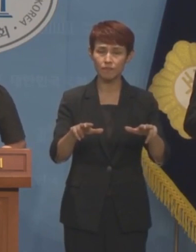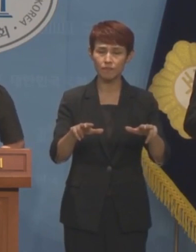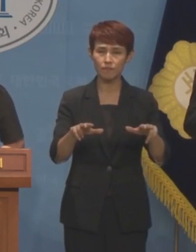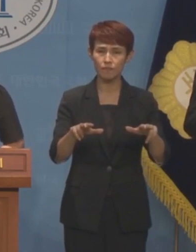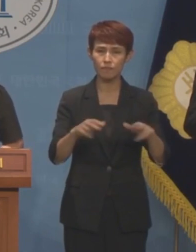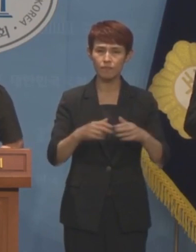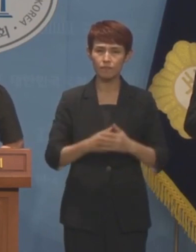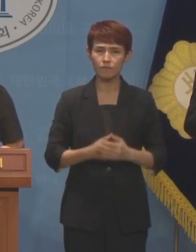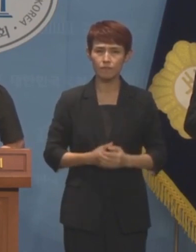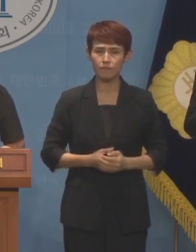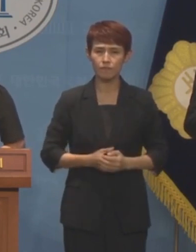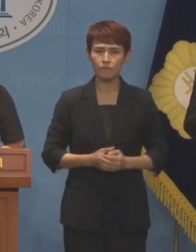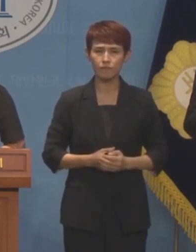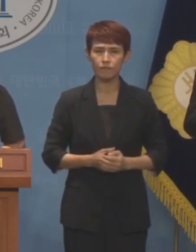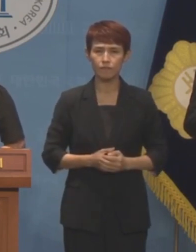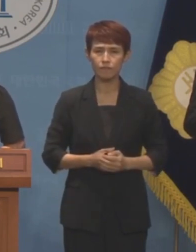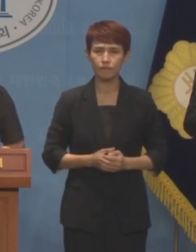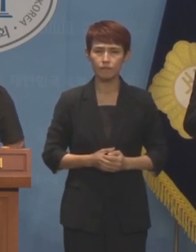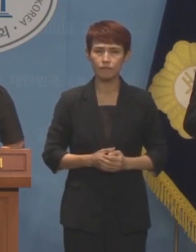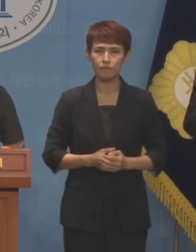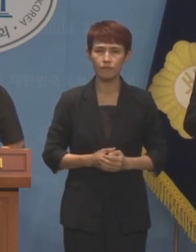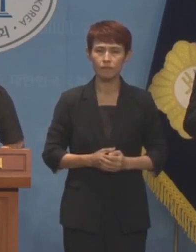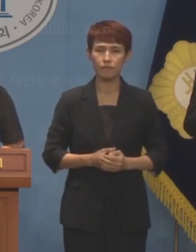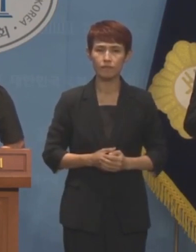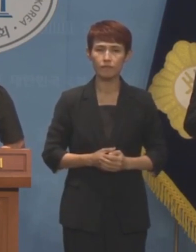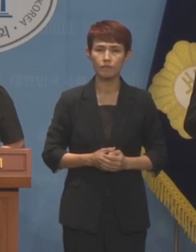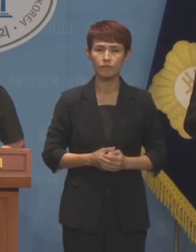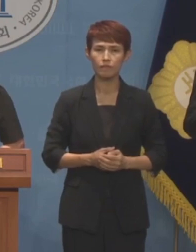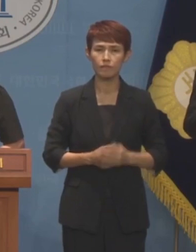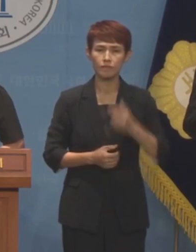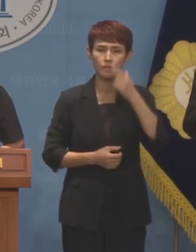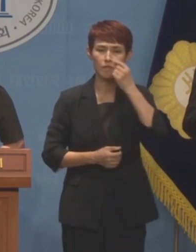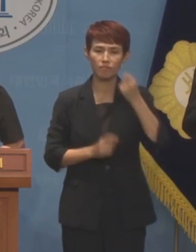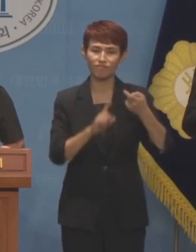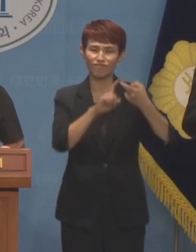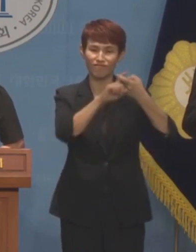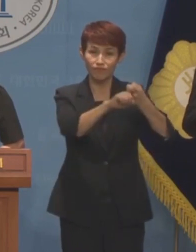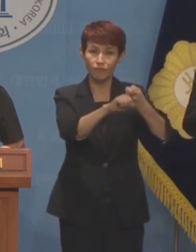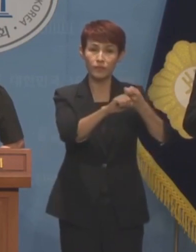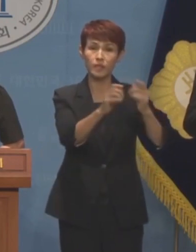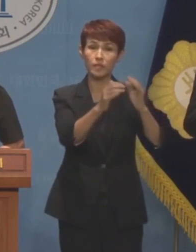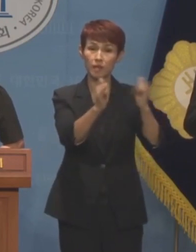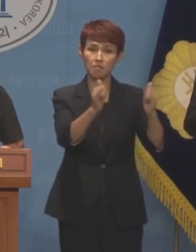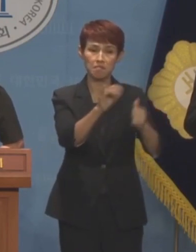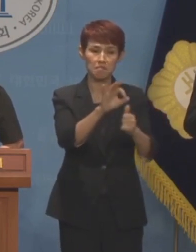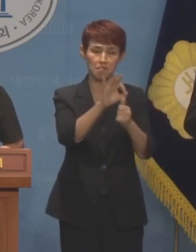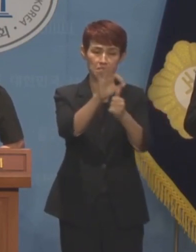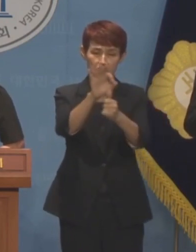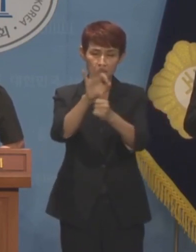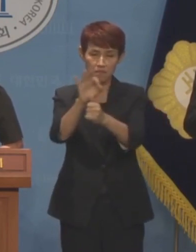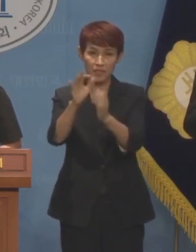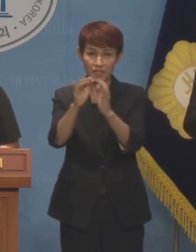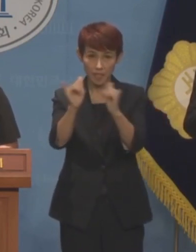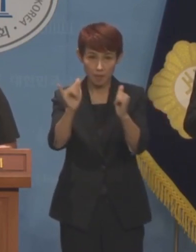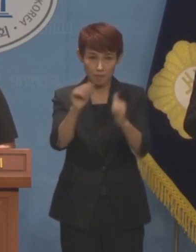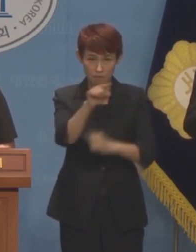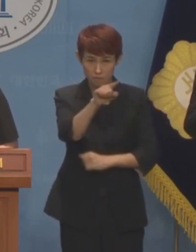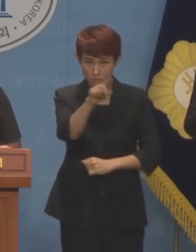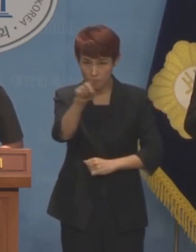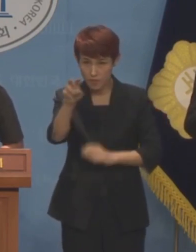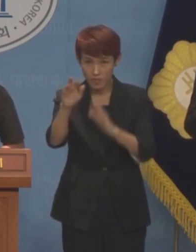단기간에 지금 임명하신 극일 민족 반민족주의자로 의심되는 그런